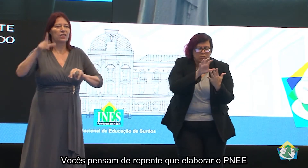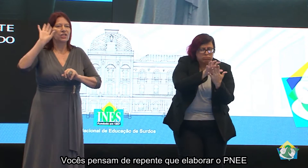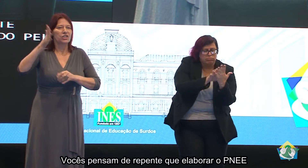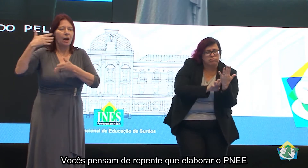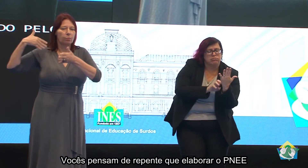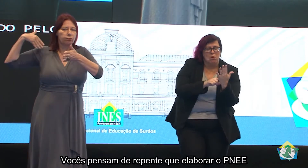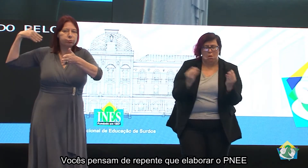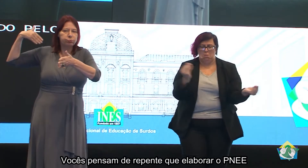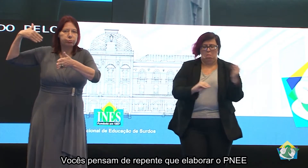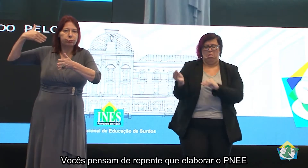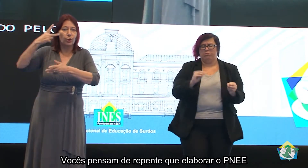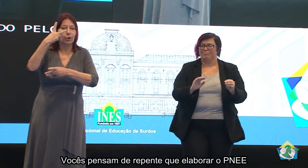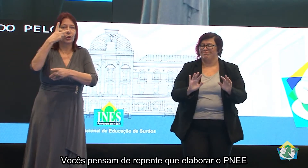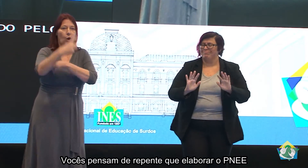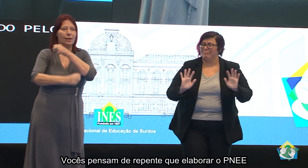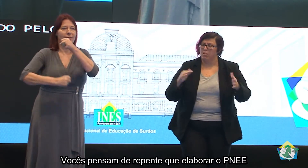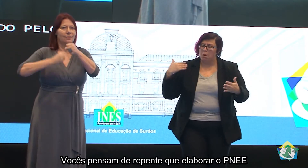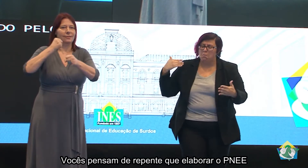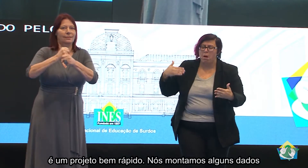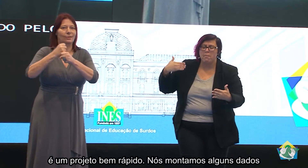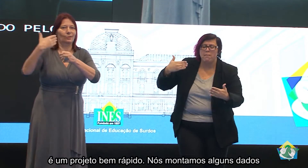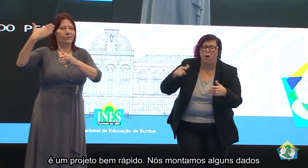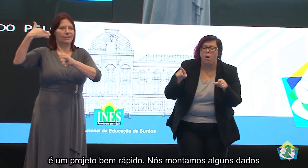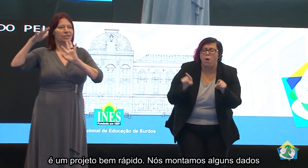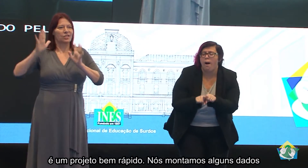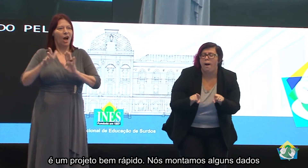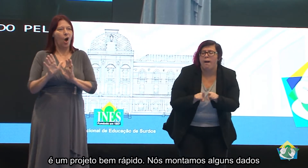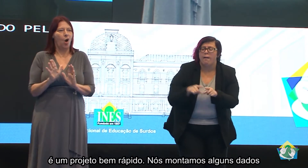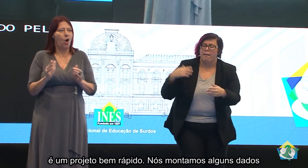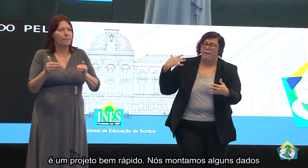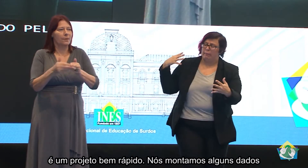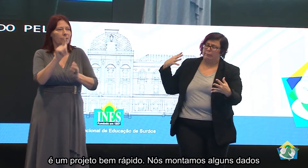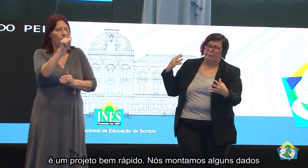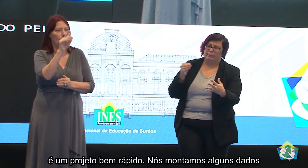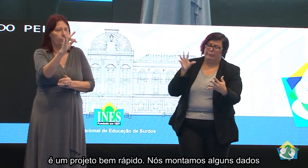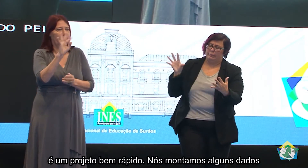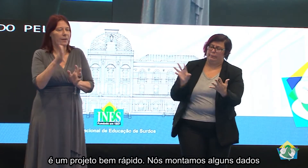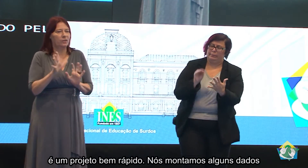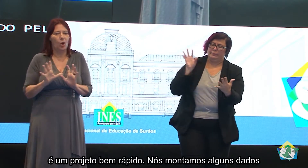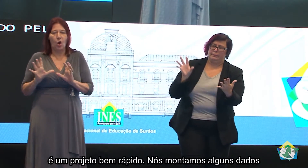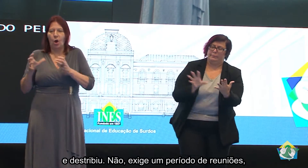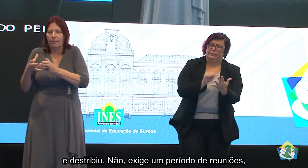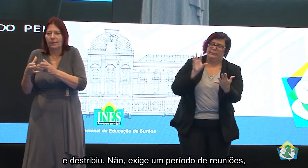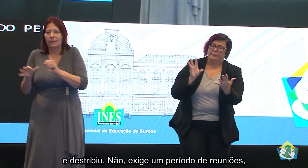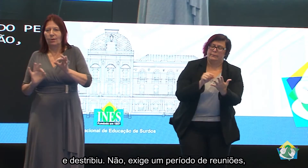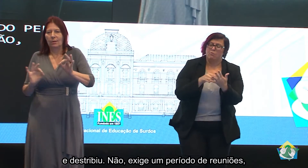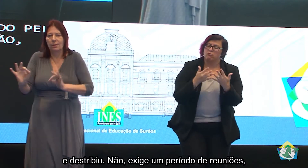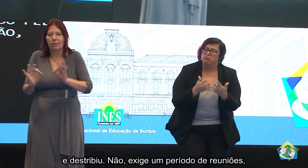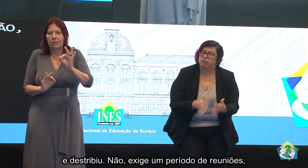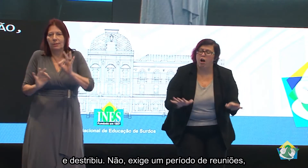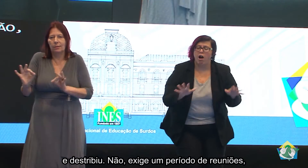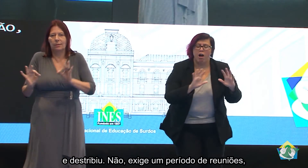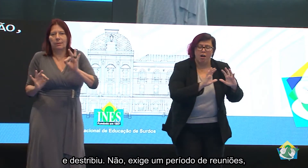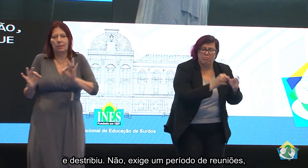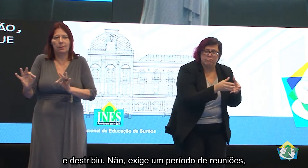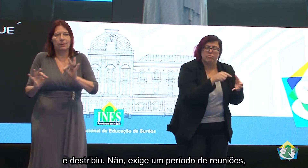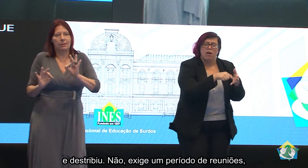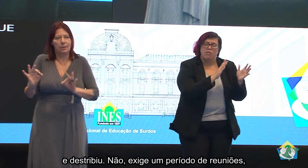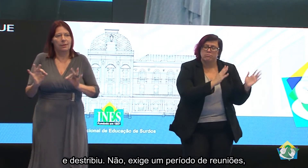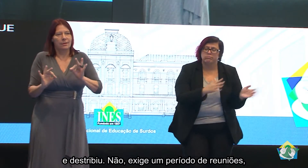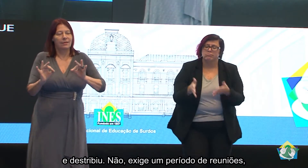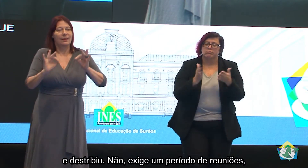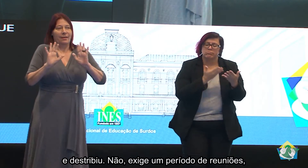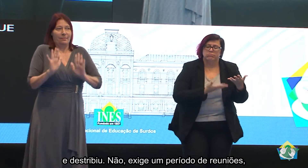Vocês pensam, de repente, que elaborar o PNE é um projeto bem rápido? A gente monta alguns dados e distribui. Não, só